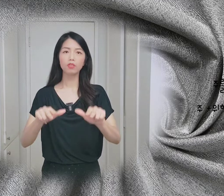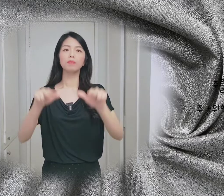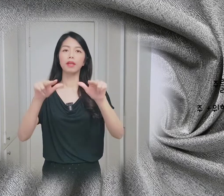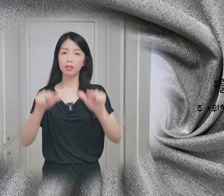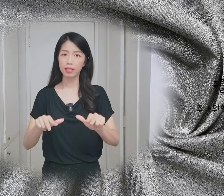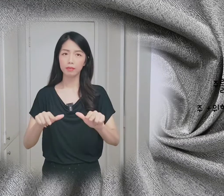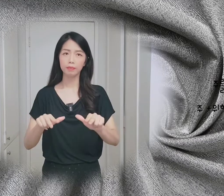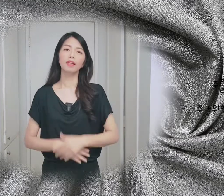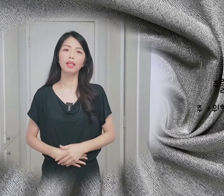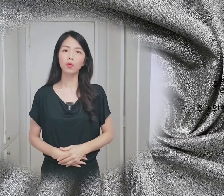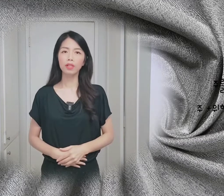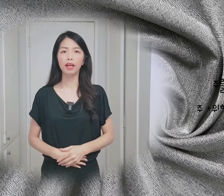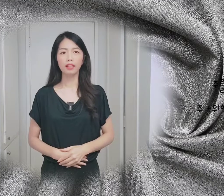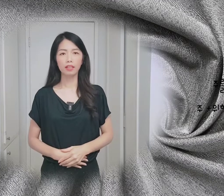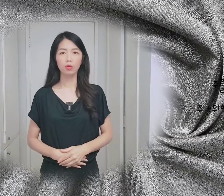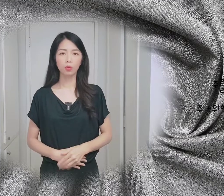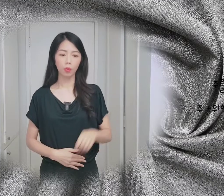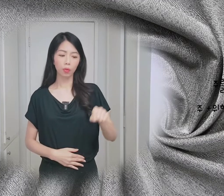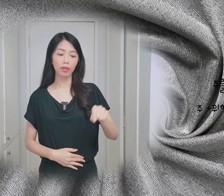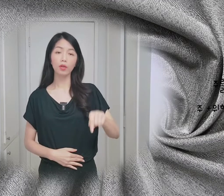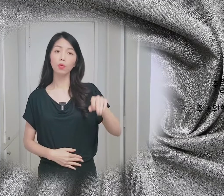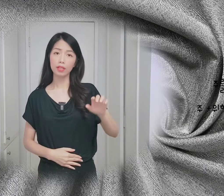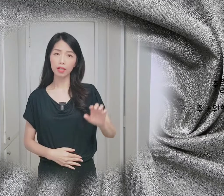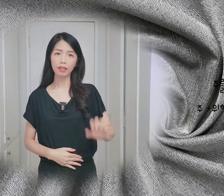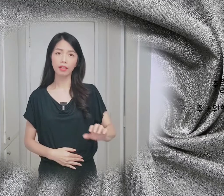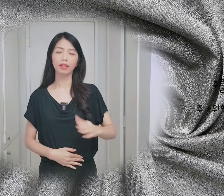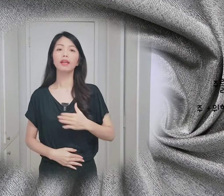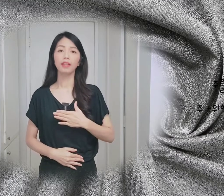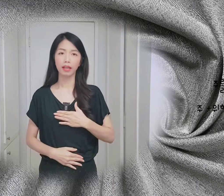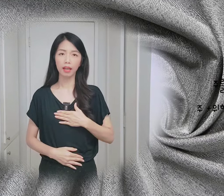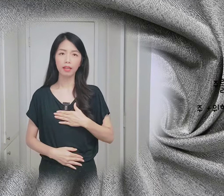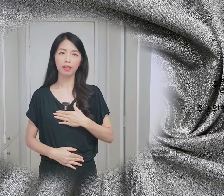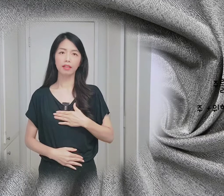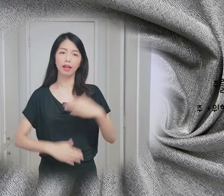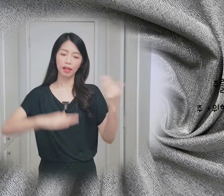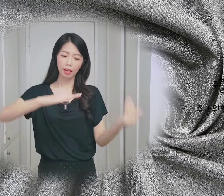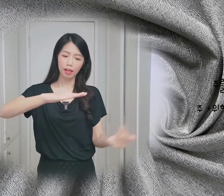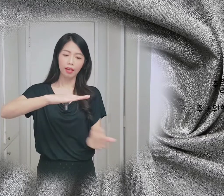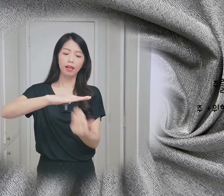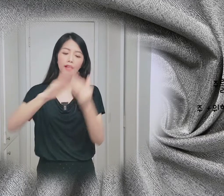살짝 내려주시면 돼요. 지금. 이곳이 나의 지성소. 이곳이 나의